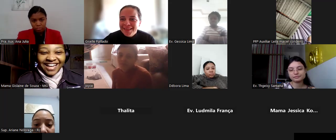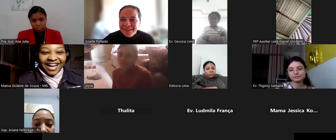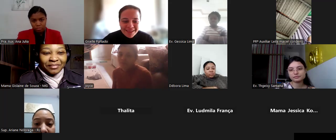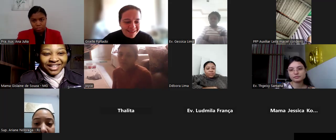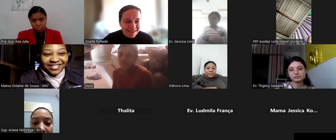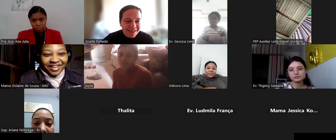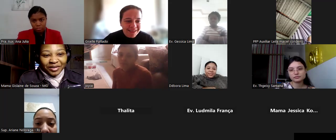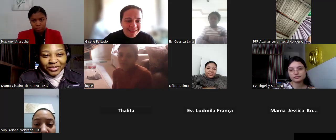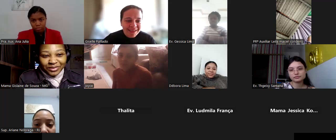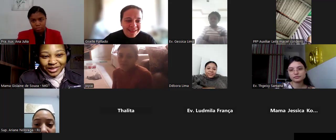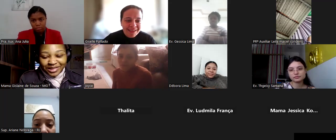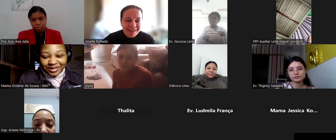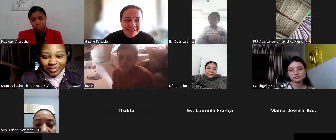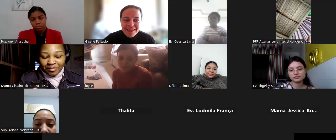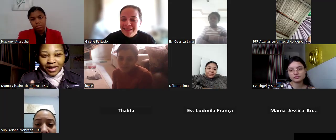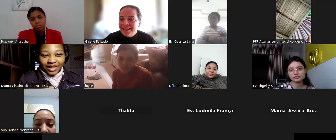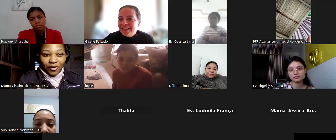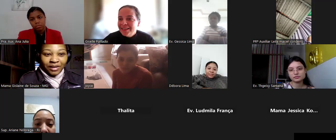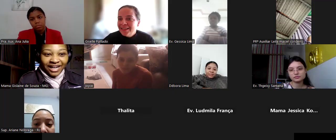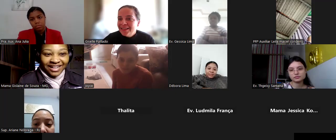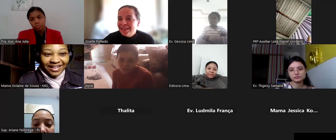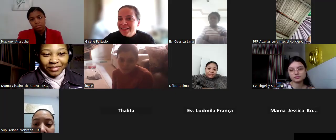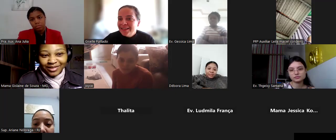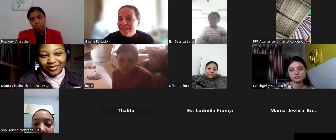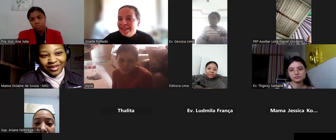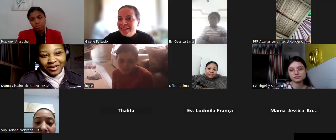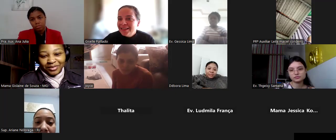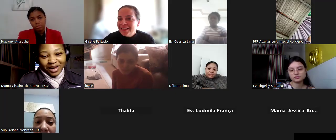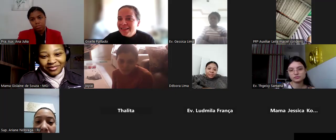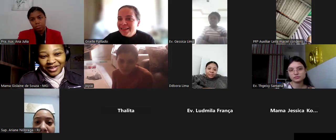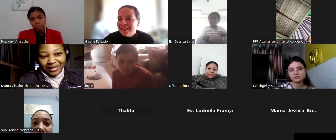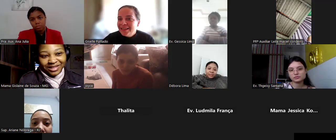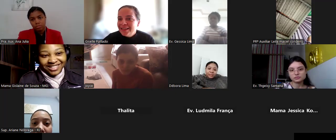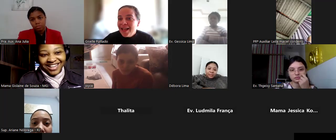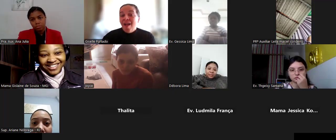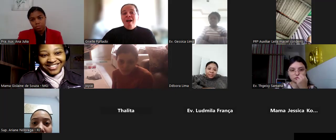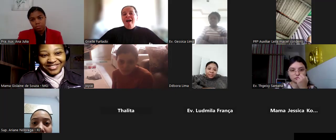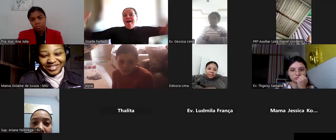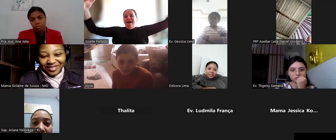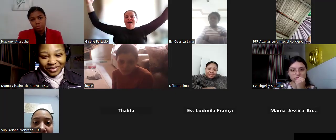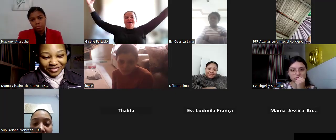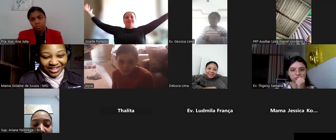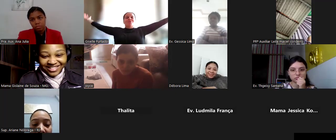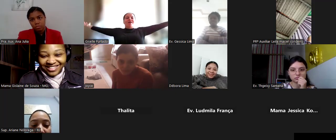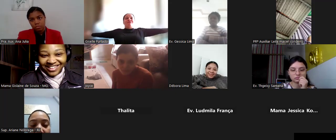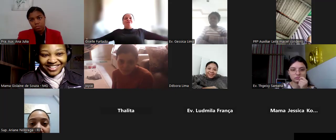A amada falou de beber e tomar, mas não falou do café. Em Minas Gerais, se não tiver um cafezinho,